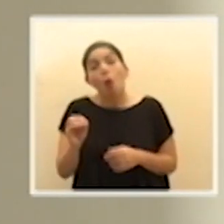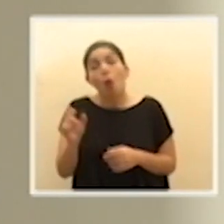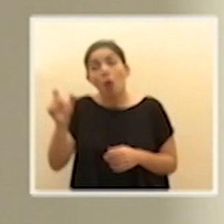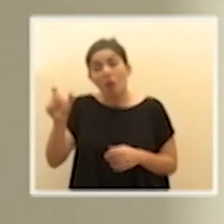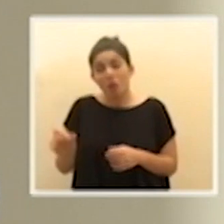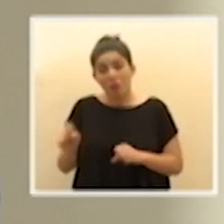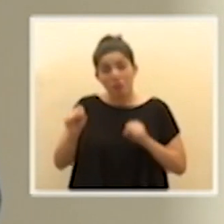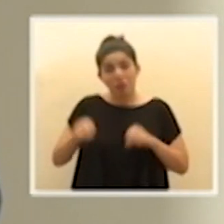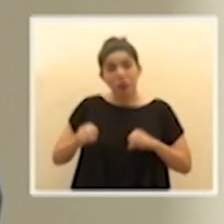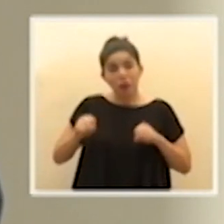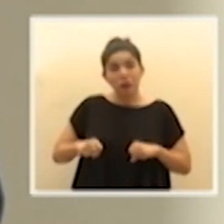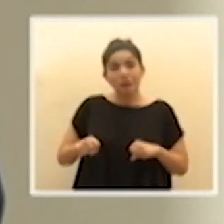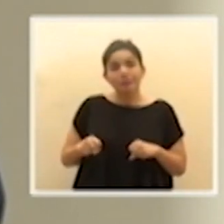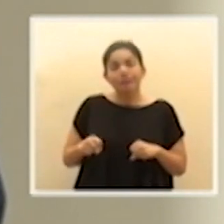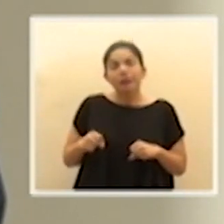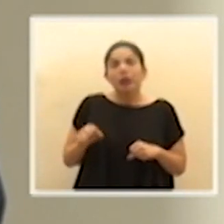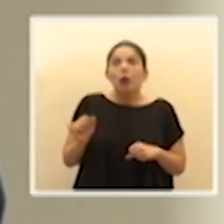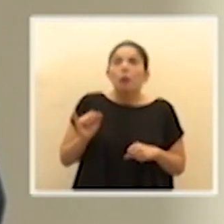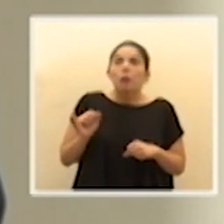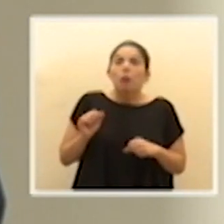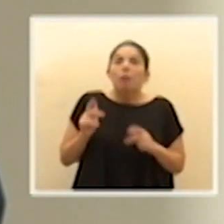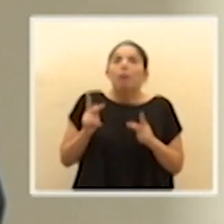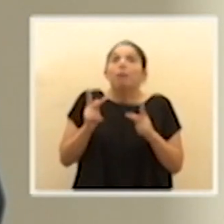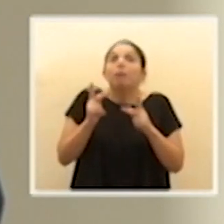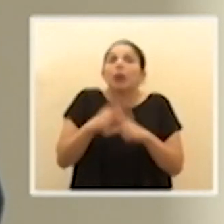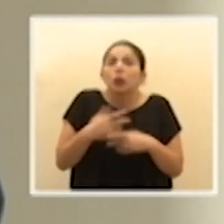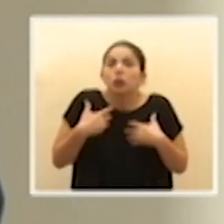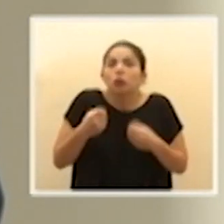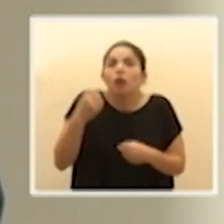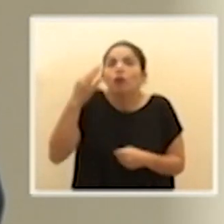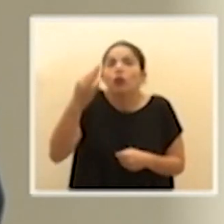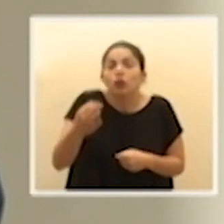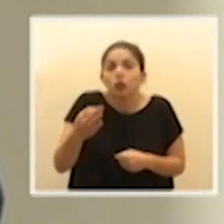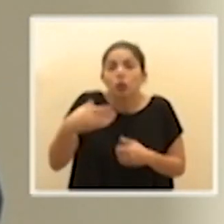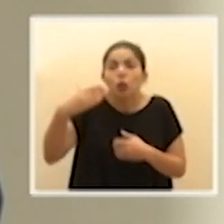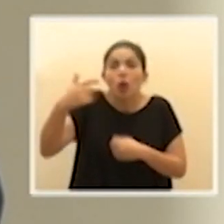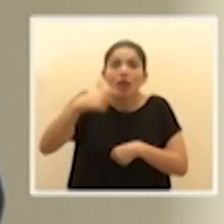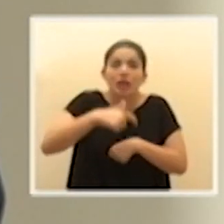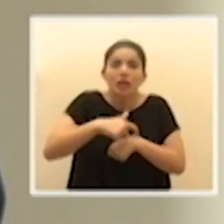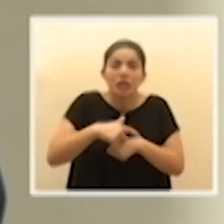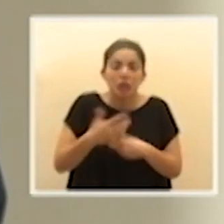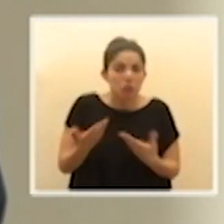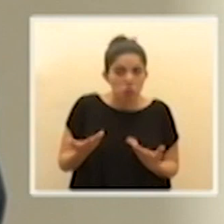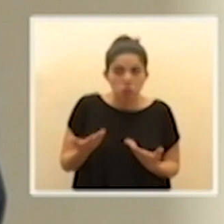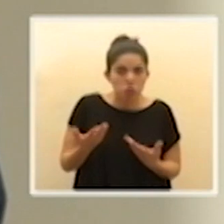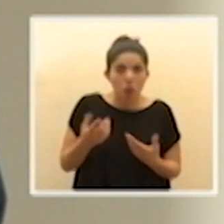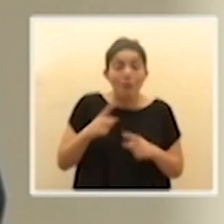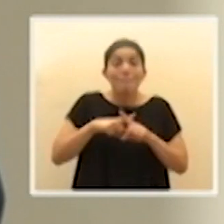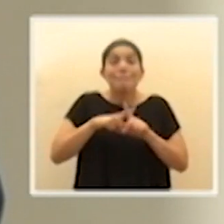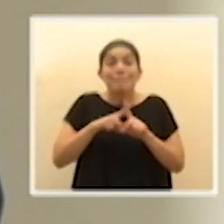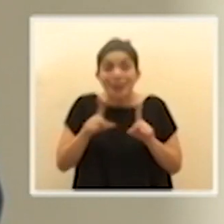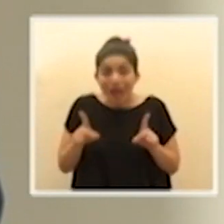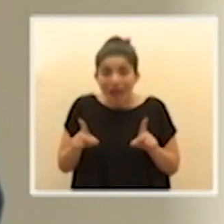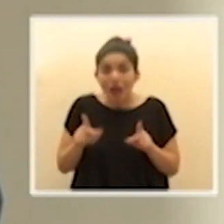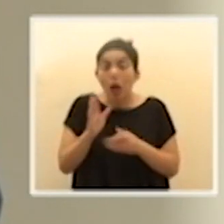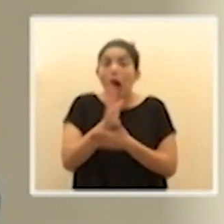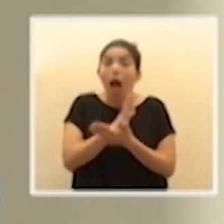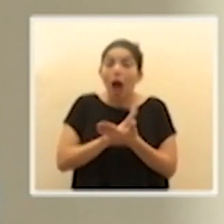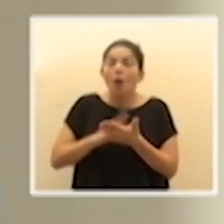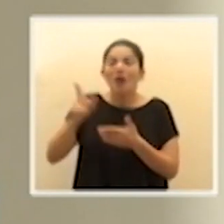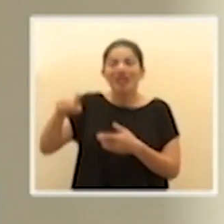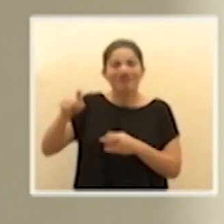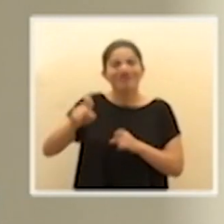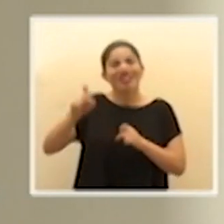vayan a tener un peor pronóstico a futuro con el tiempo, pero a pesar de eso,